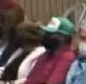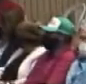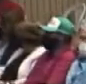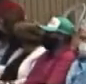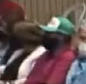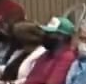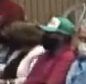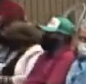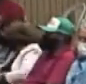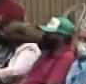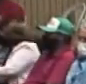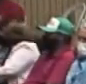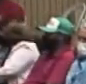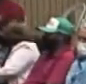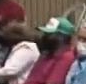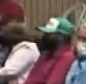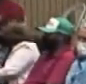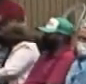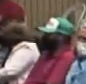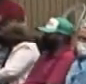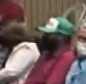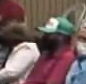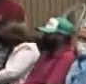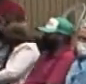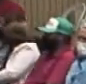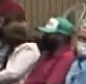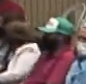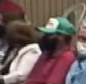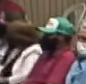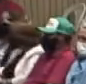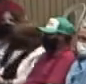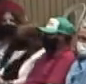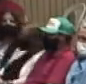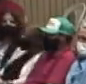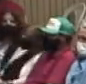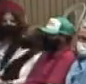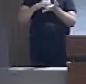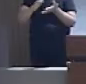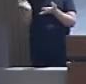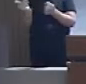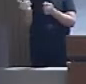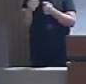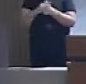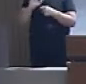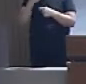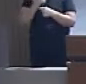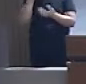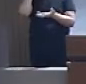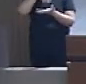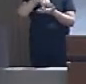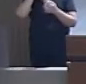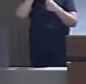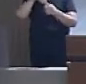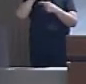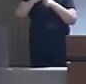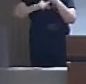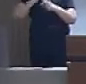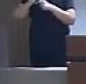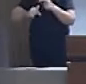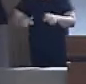luta conosco aí. E a presença também de Evanilson Leite, secretário de Juventude da nossa Central Única dos